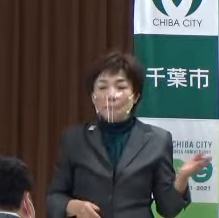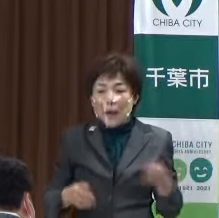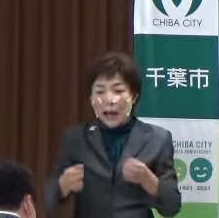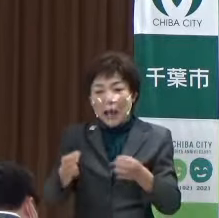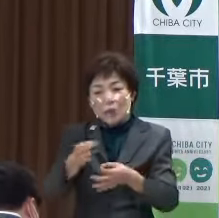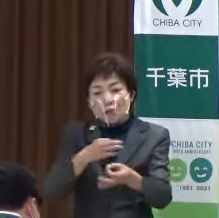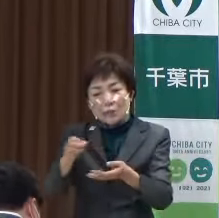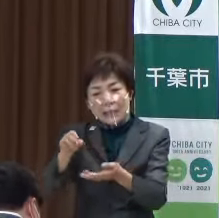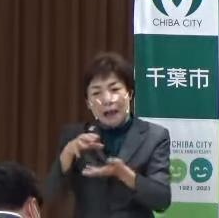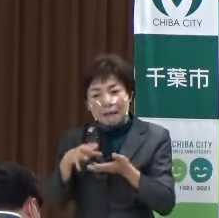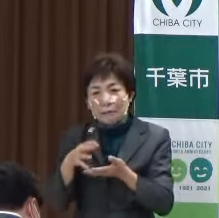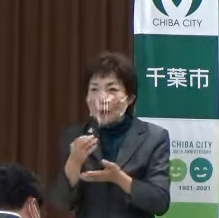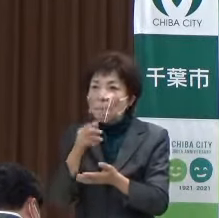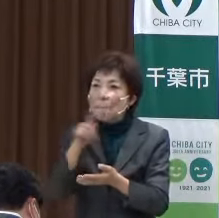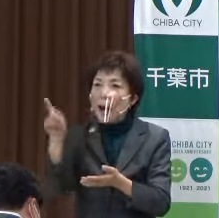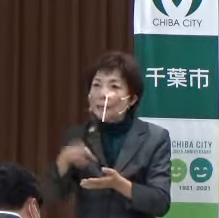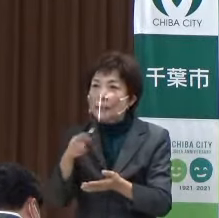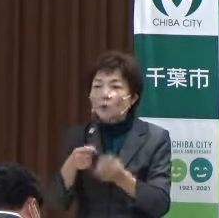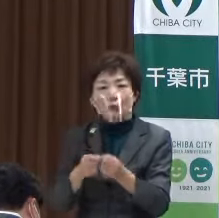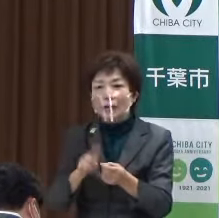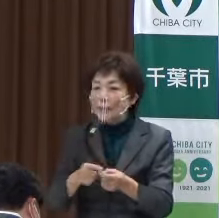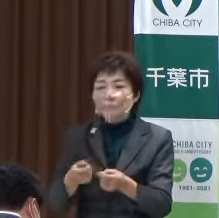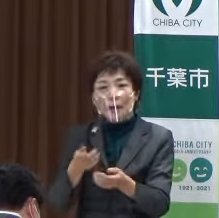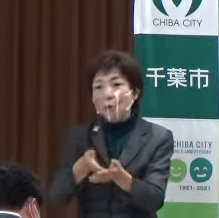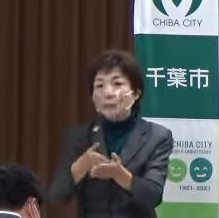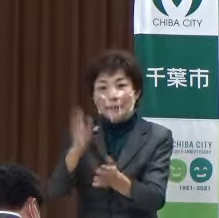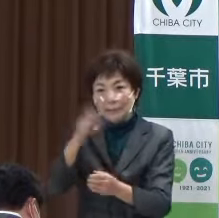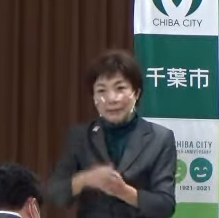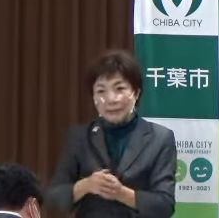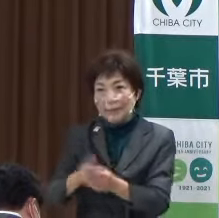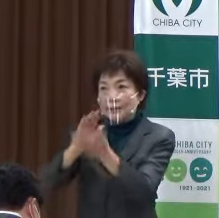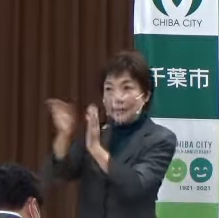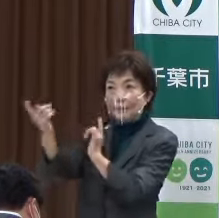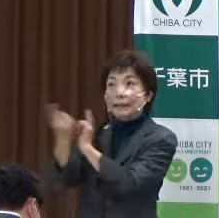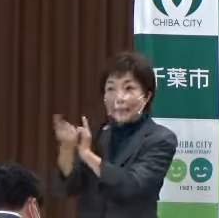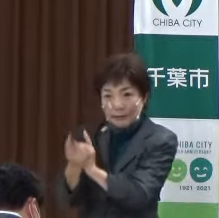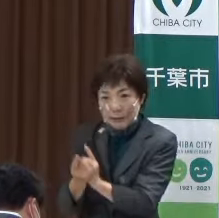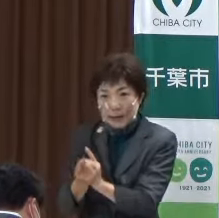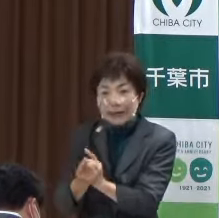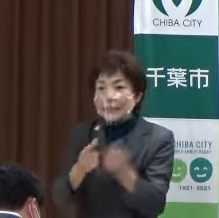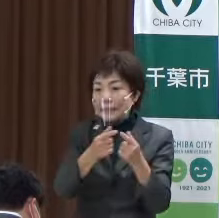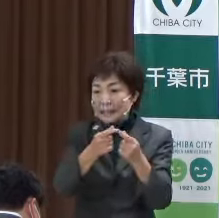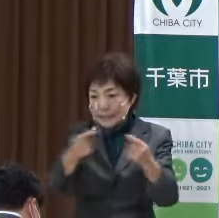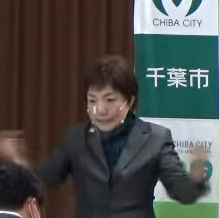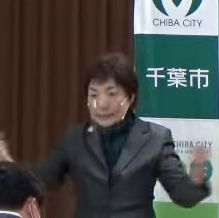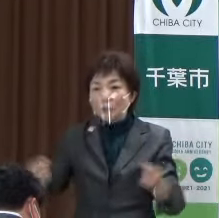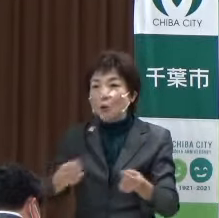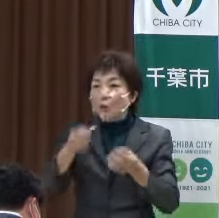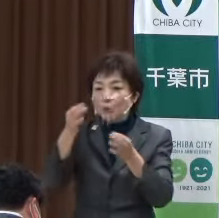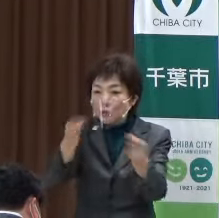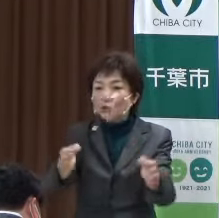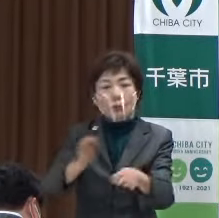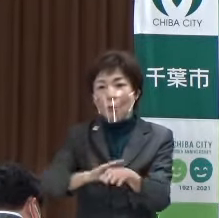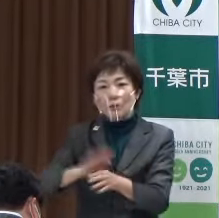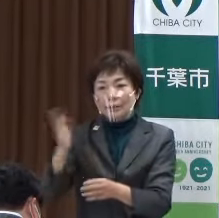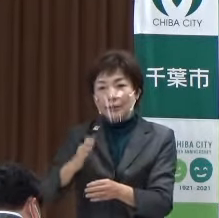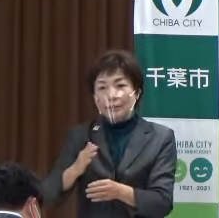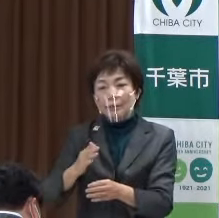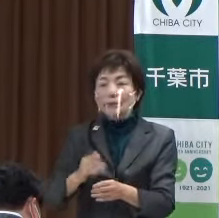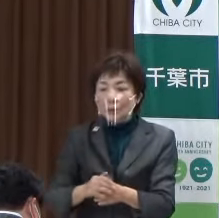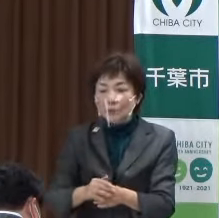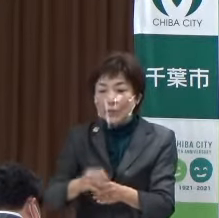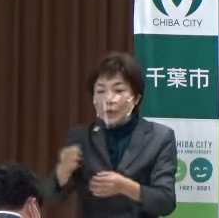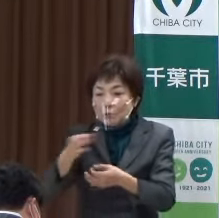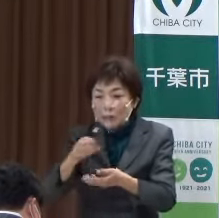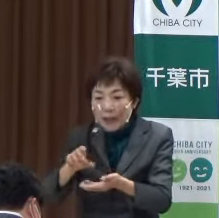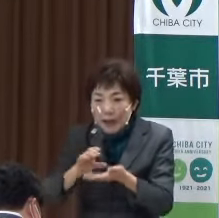売上の何パーセントというところまで。もう家計に対しては一律の給付ではなくて、そうした